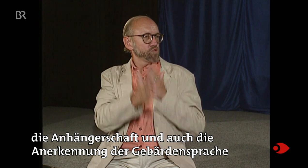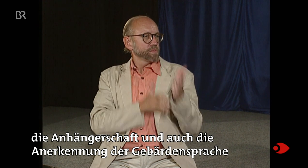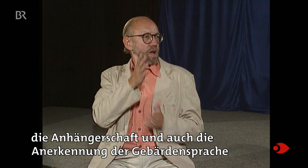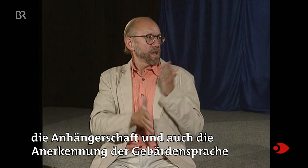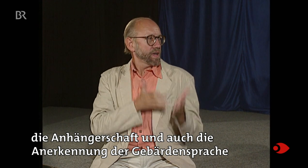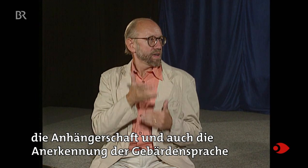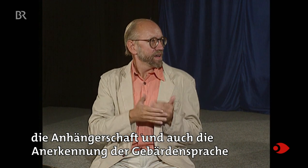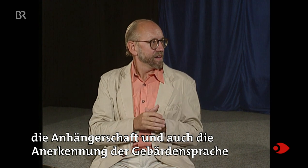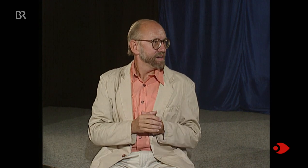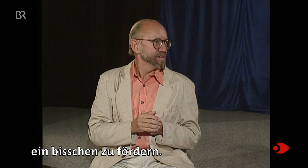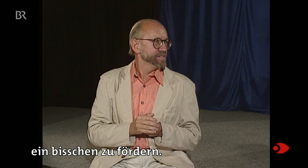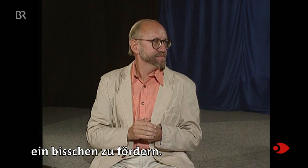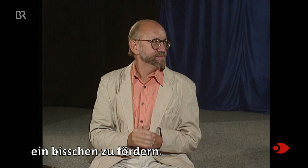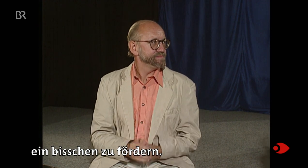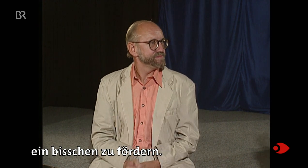auch die Anerkennung der Gebärdensprache ein bisschen zu fördern.